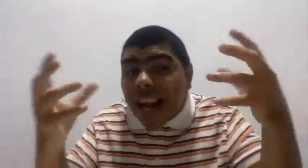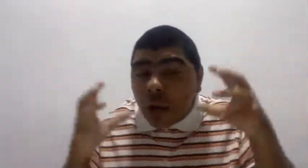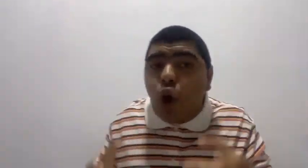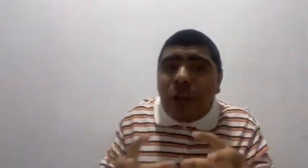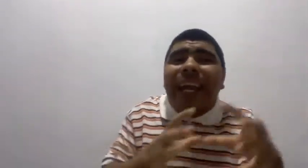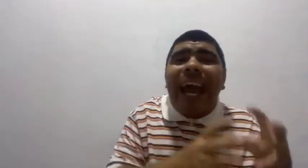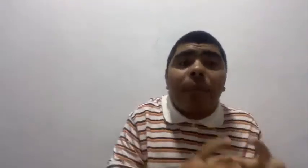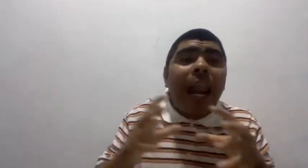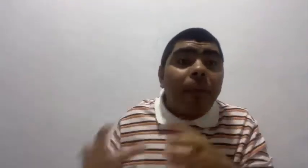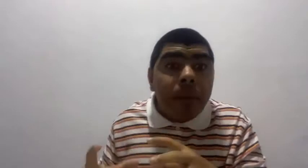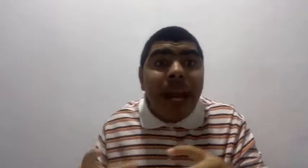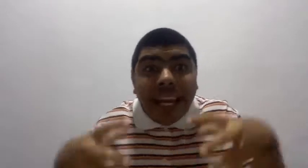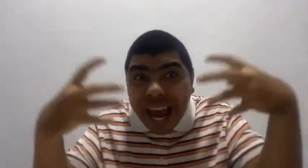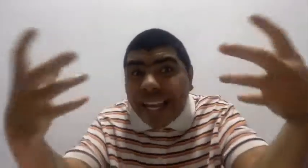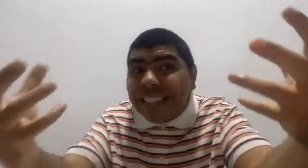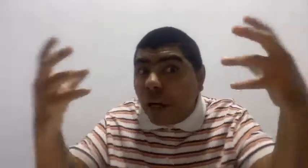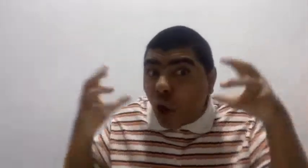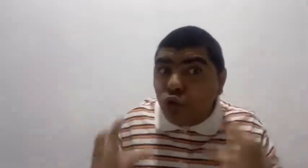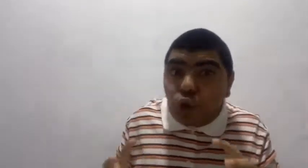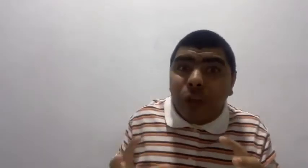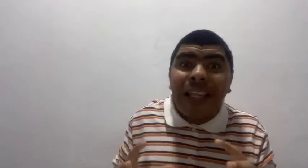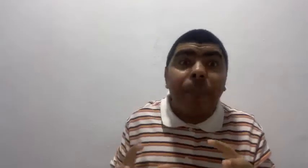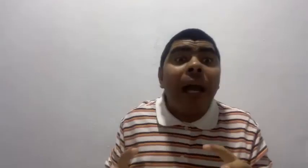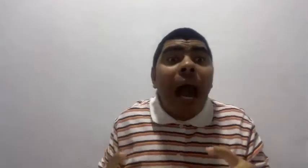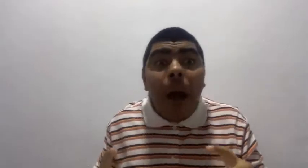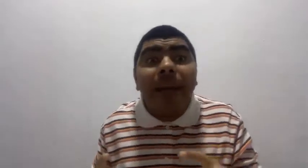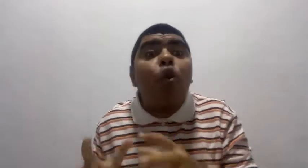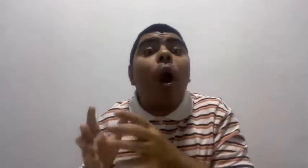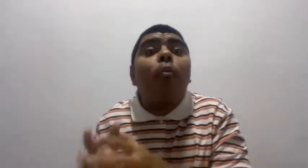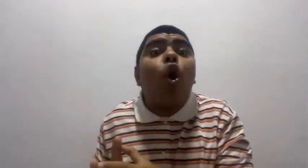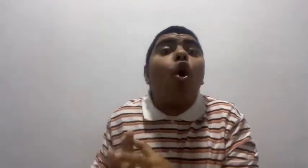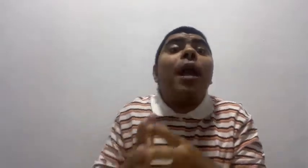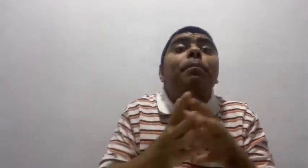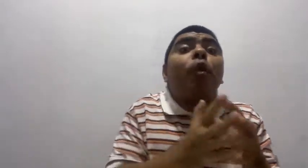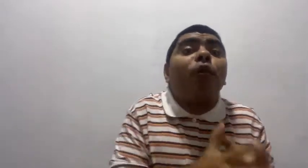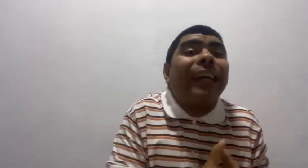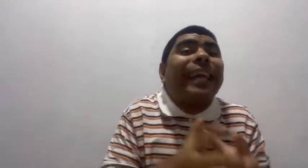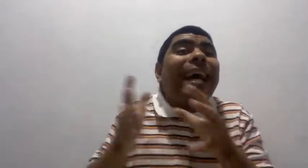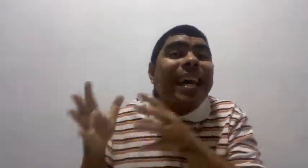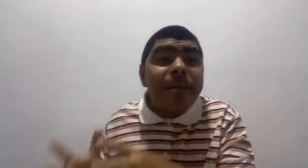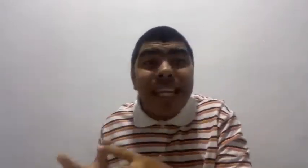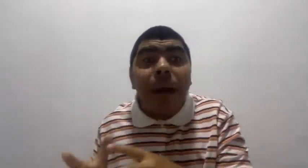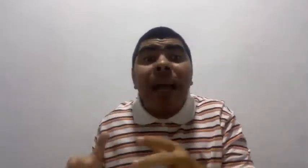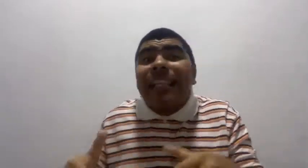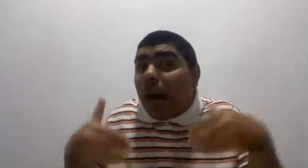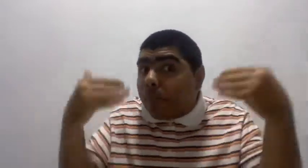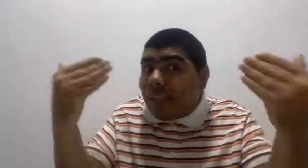las cosas que habla la Biblia, que la gente es conducida, amén, lo habló el profeta Jeremías,